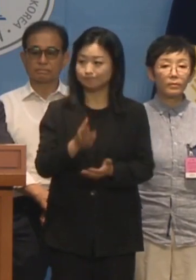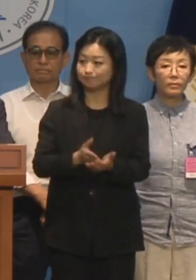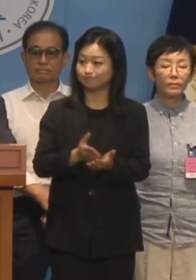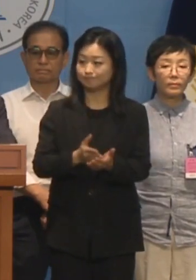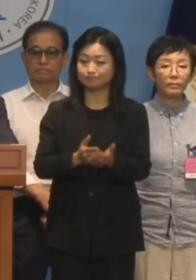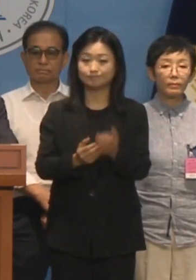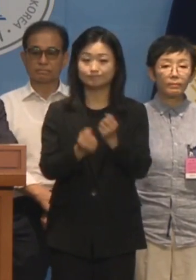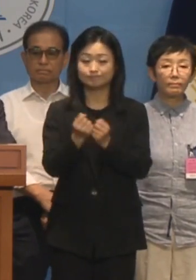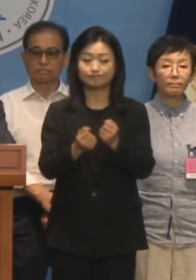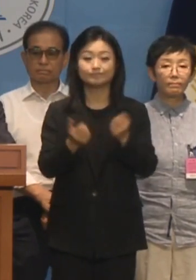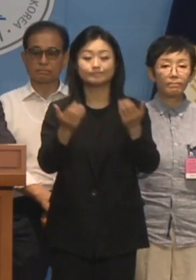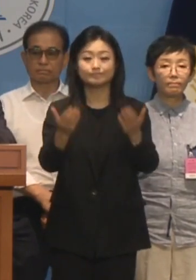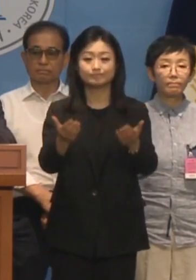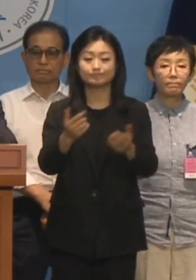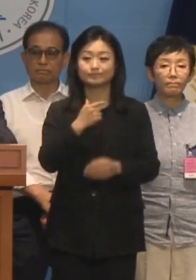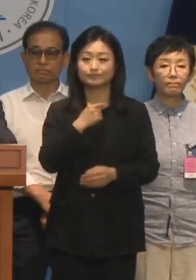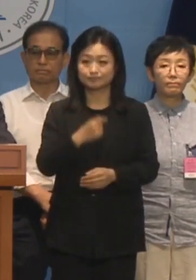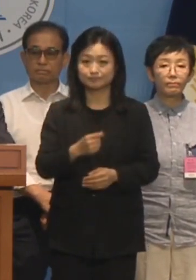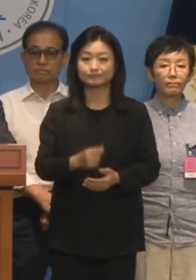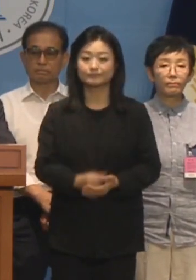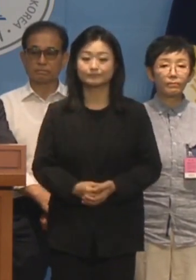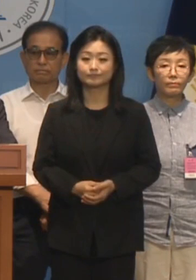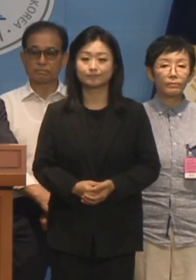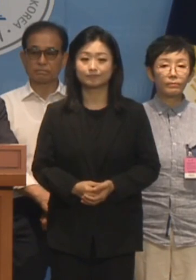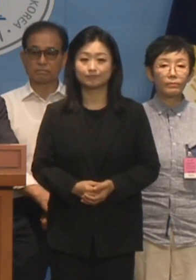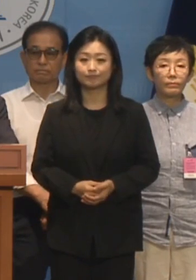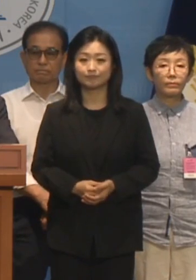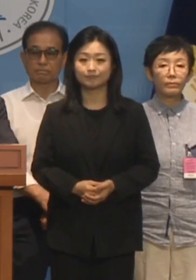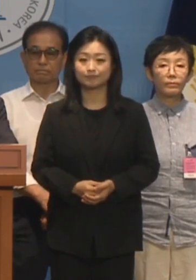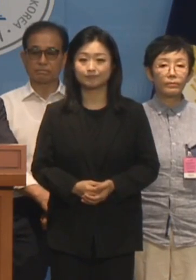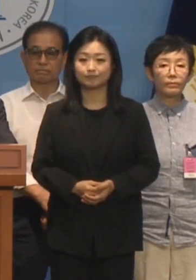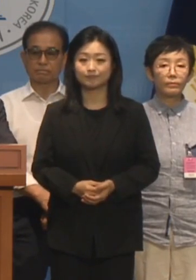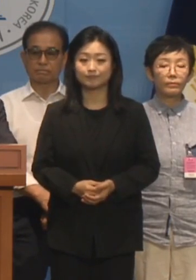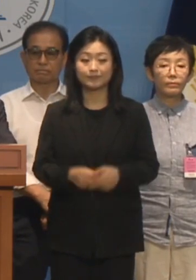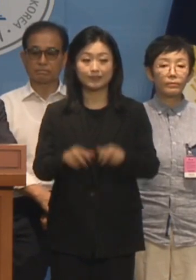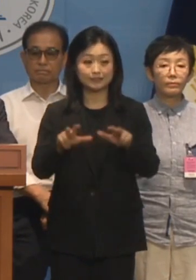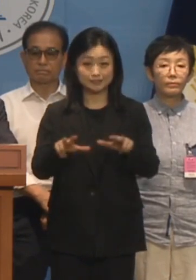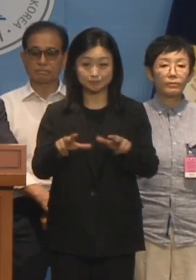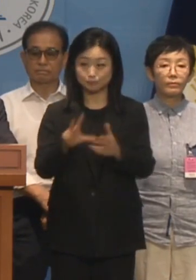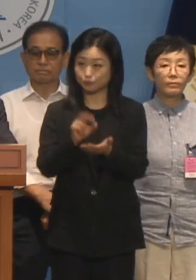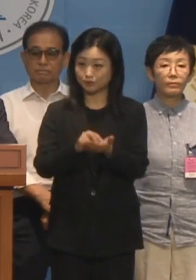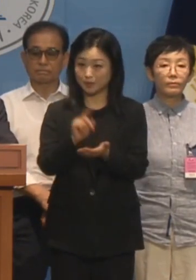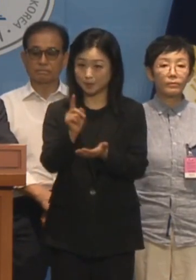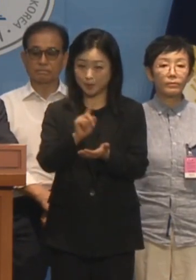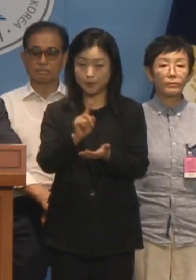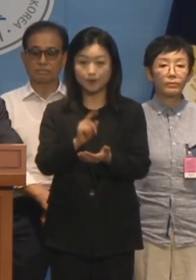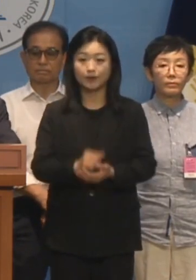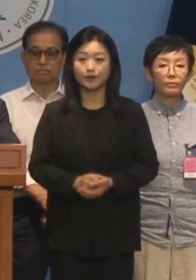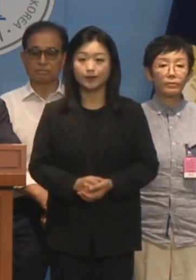여러분께 밝히고자 합니다. 그에 앞서서 현안 문제,